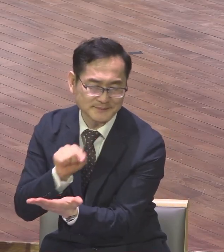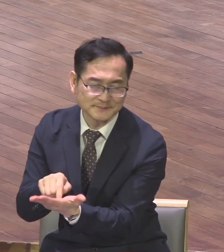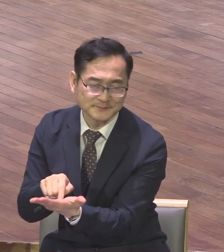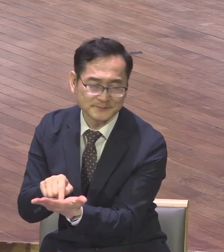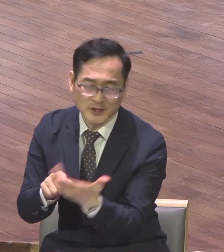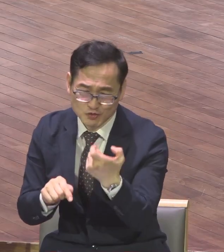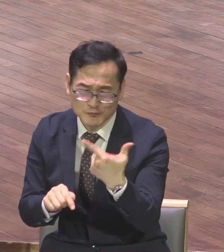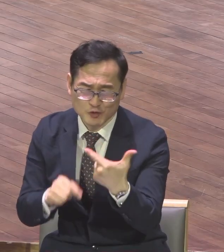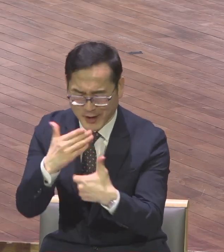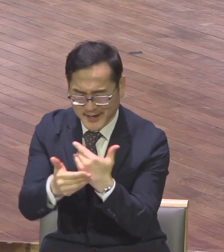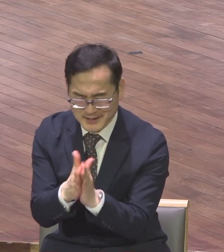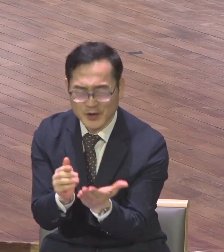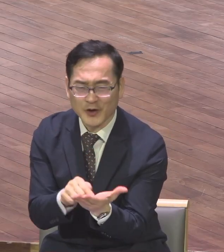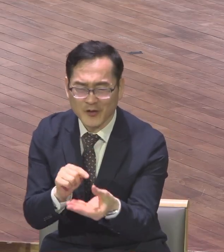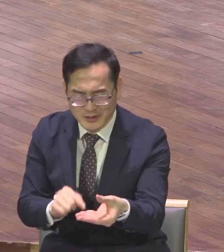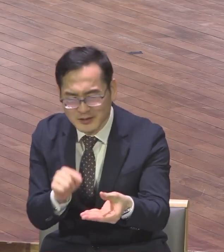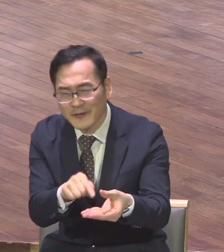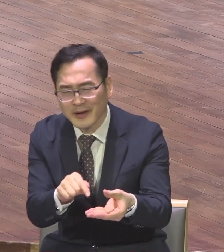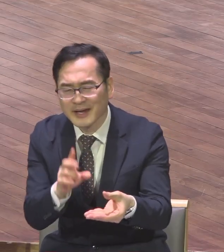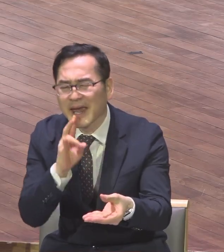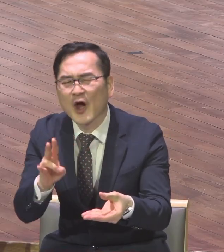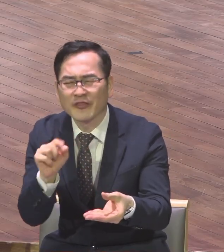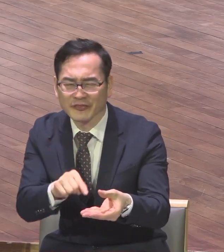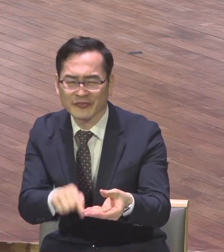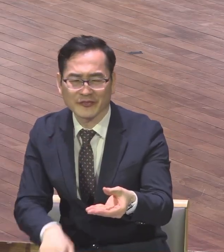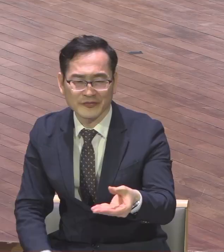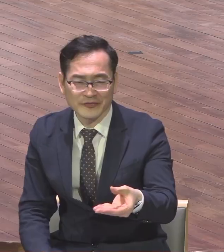66권 하나님 말씀 속에서 찾아내야 돼요.